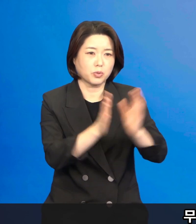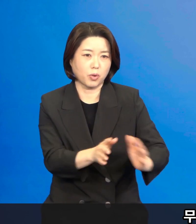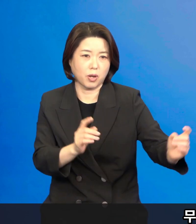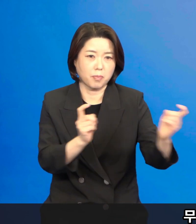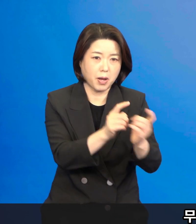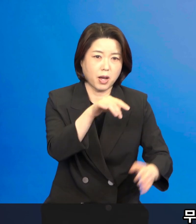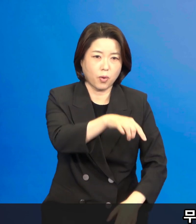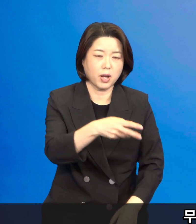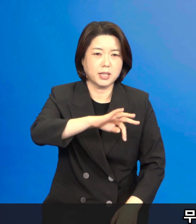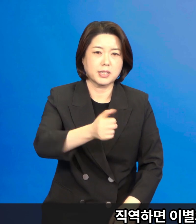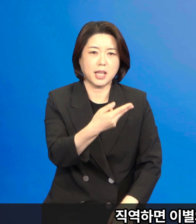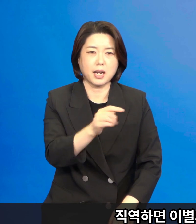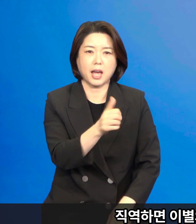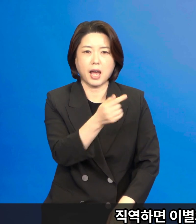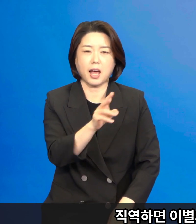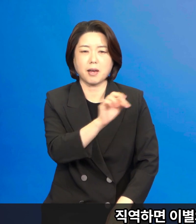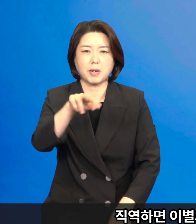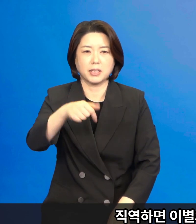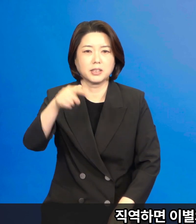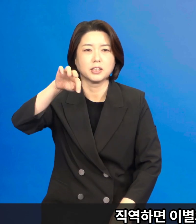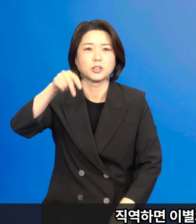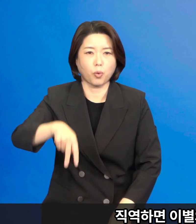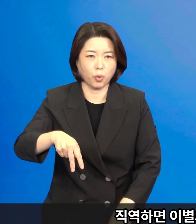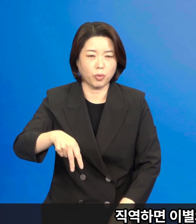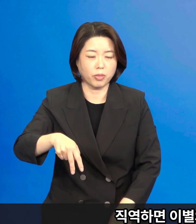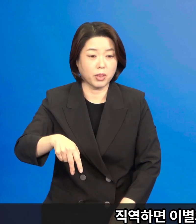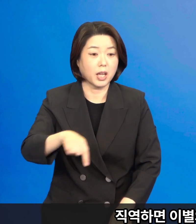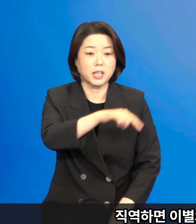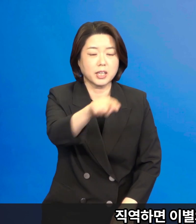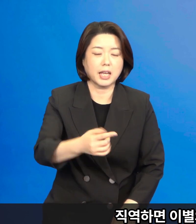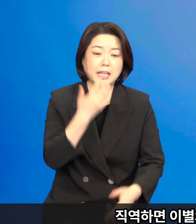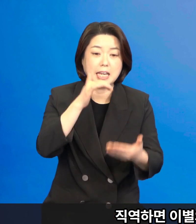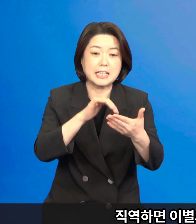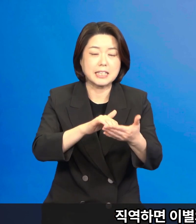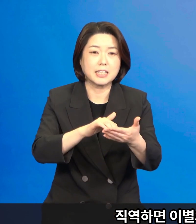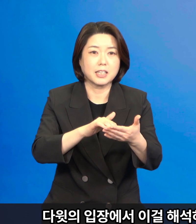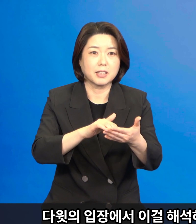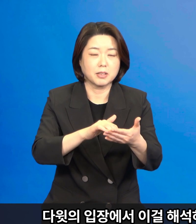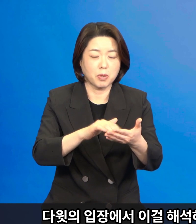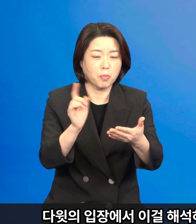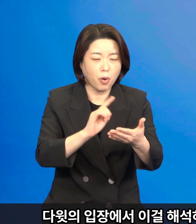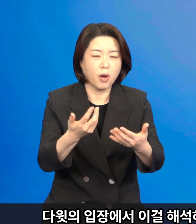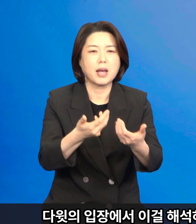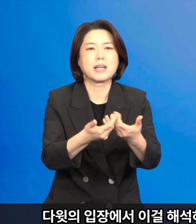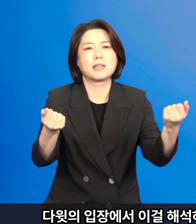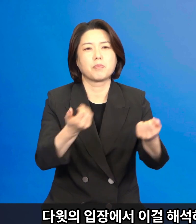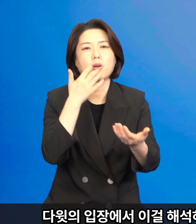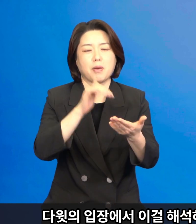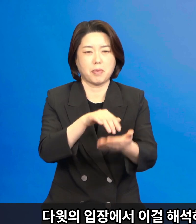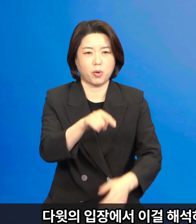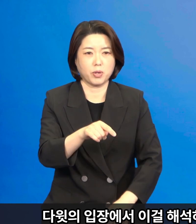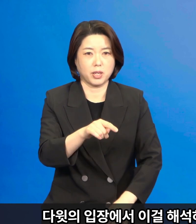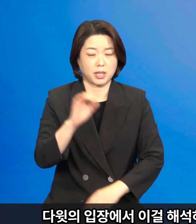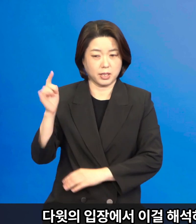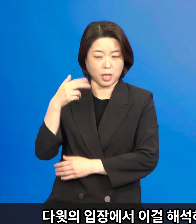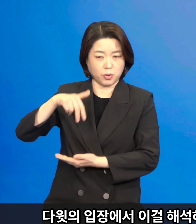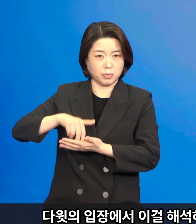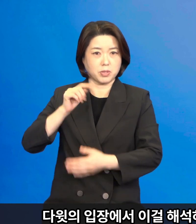느곳. 무슨 뜻이냐면 직역하면 이별의 바위, 이별의 바위인데 다윗의 입장에서 이걸